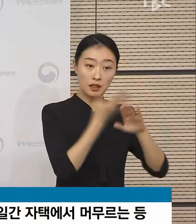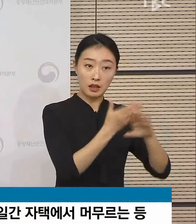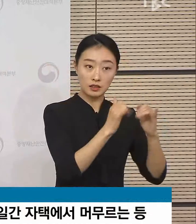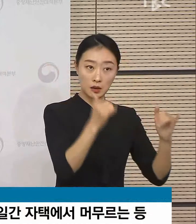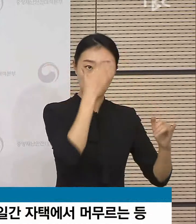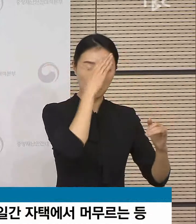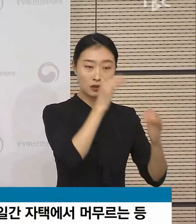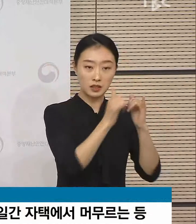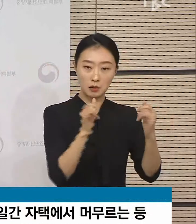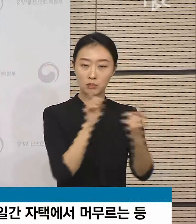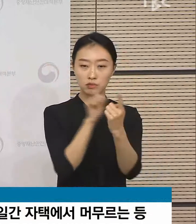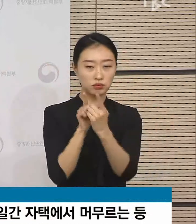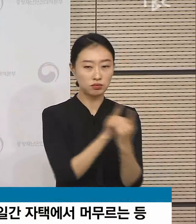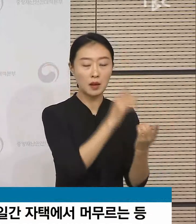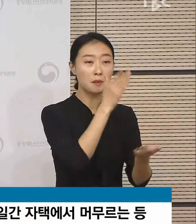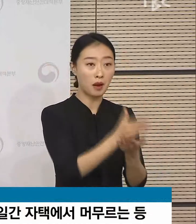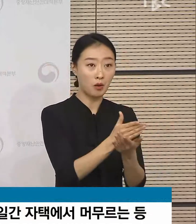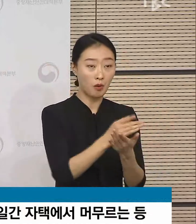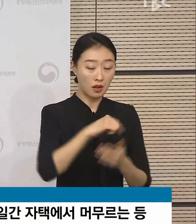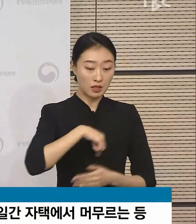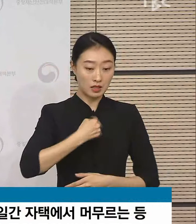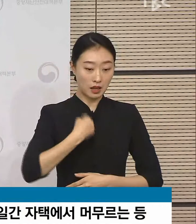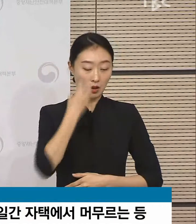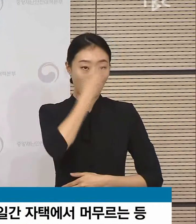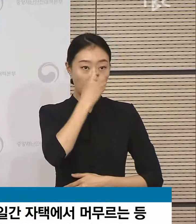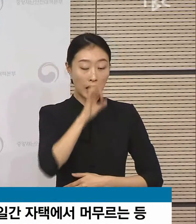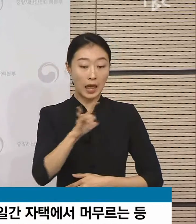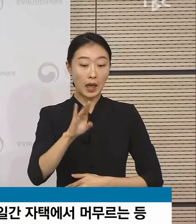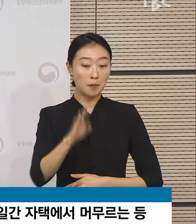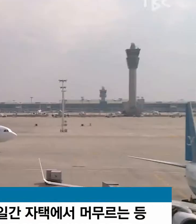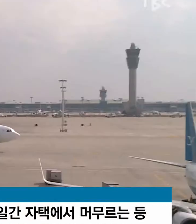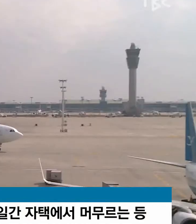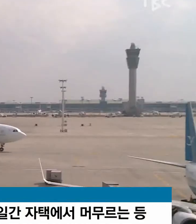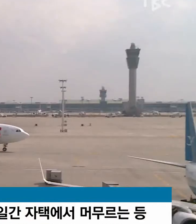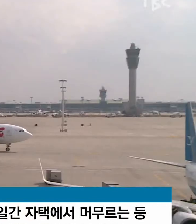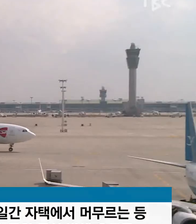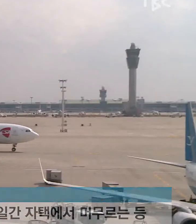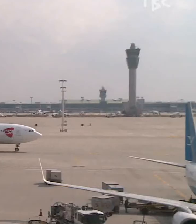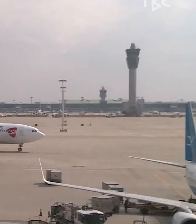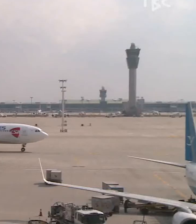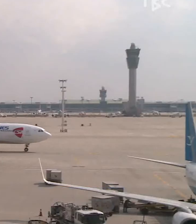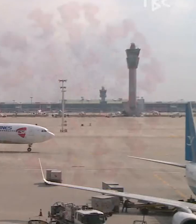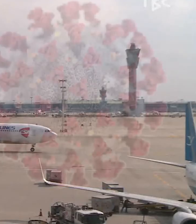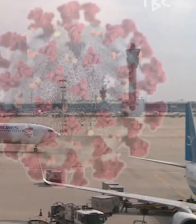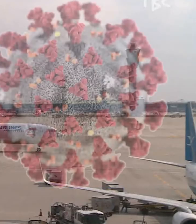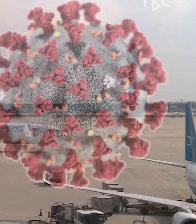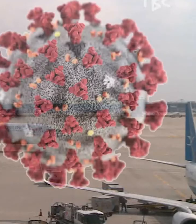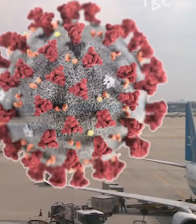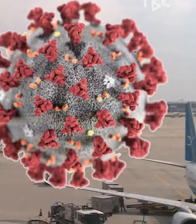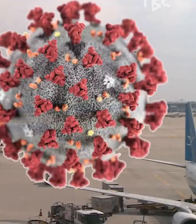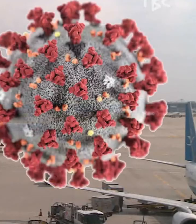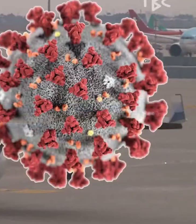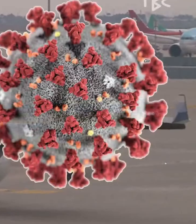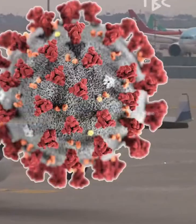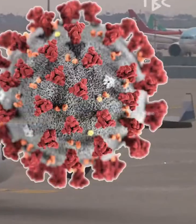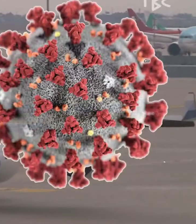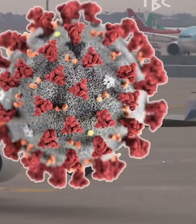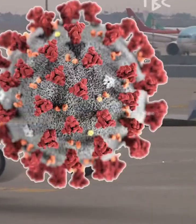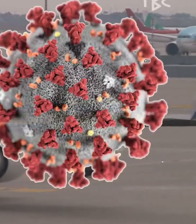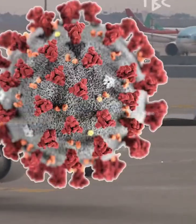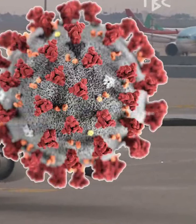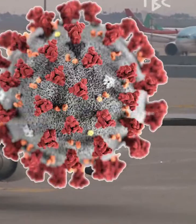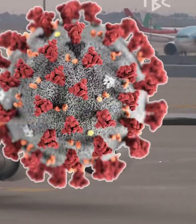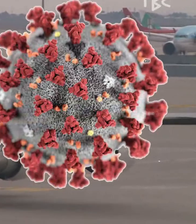접촉을 최소화하면서 자가관리 앱을 통한 증상 발생 여부를 전 세계를 강타하고 있는 코로나19,